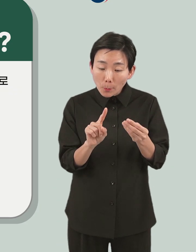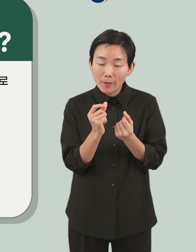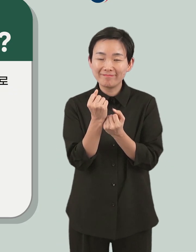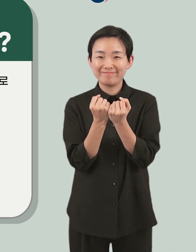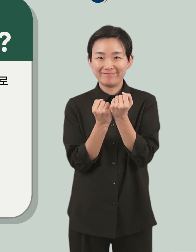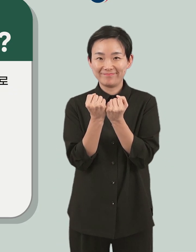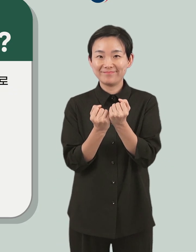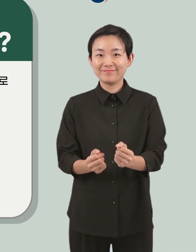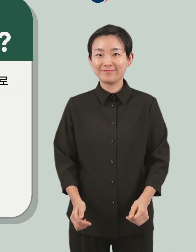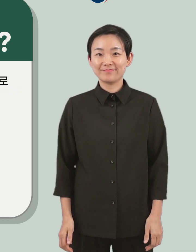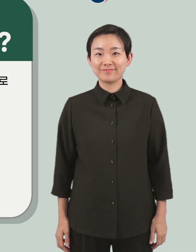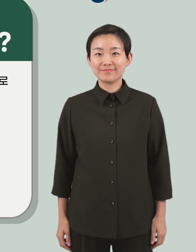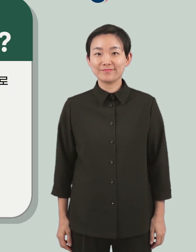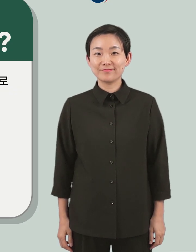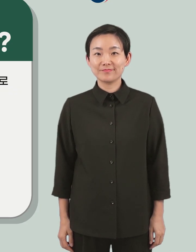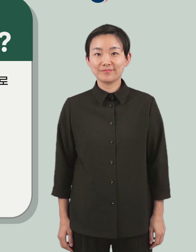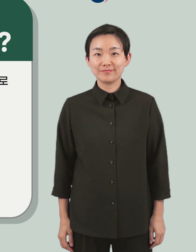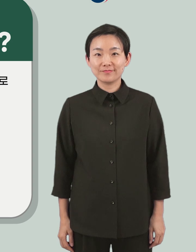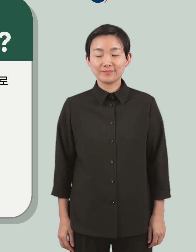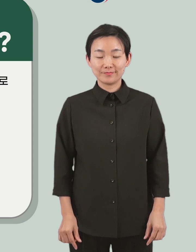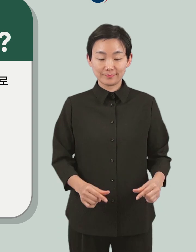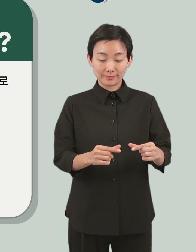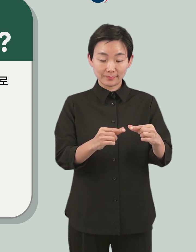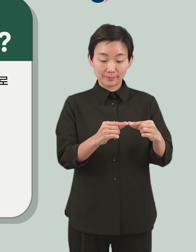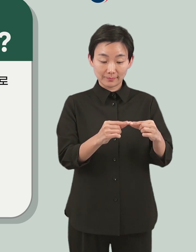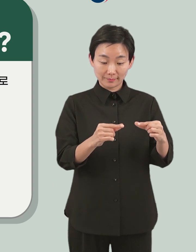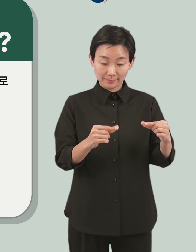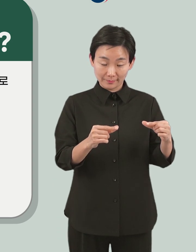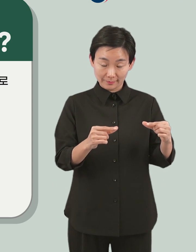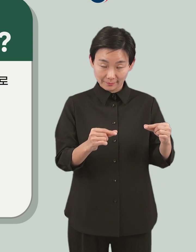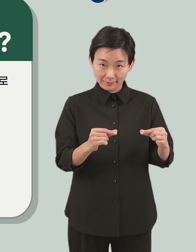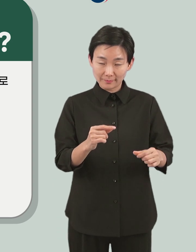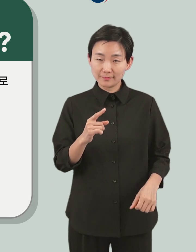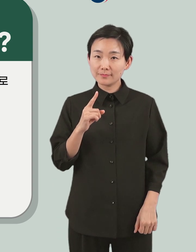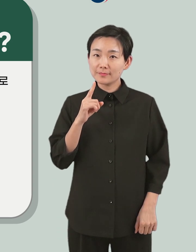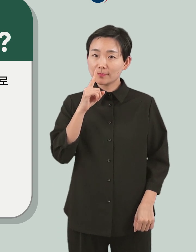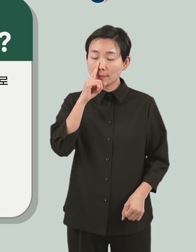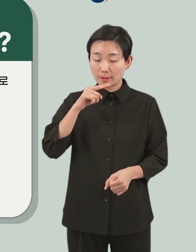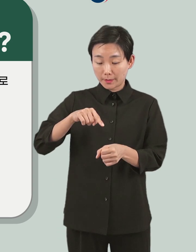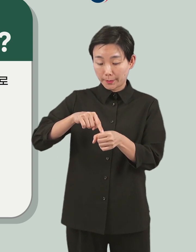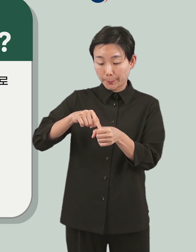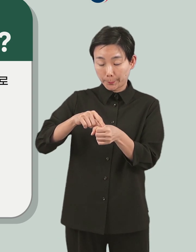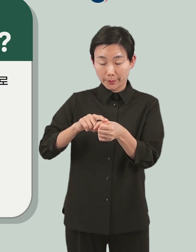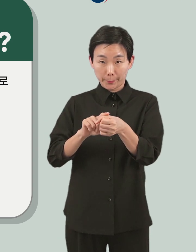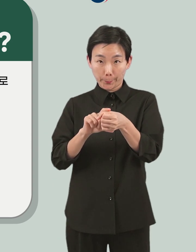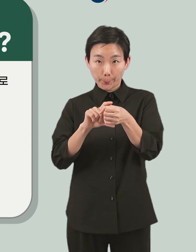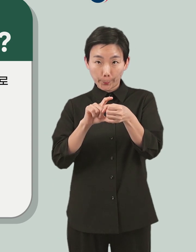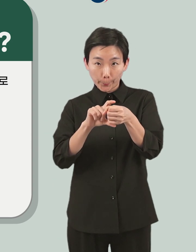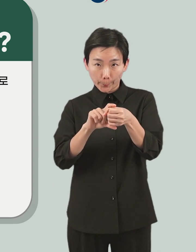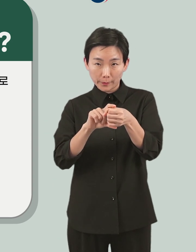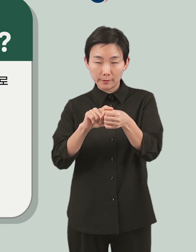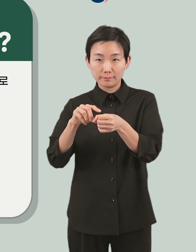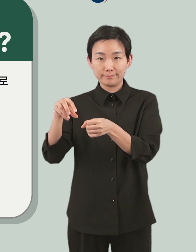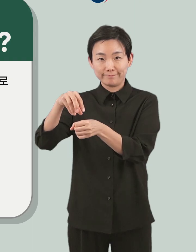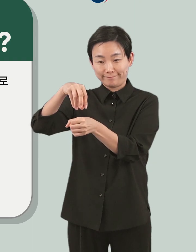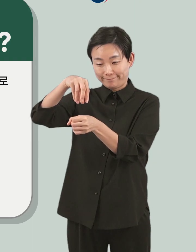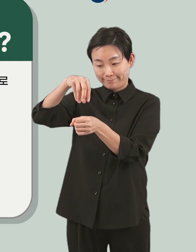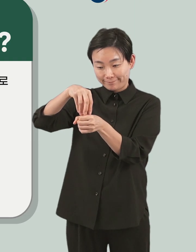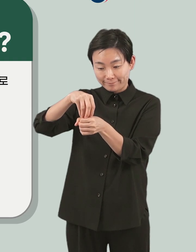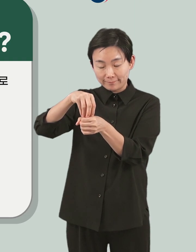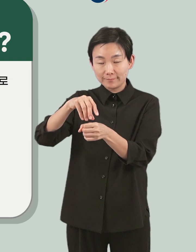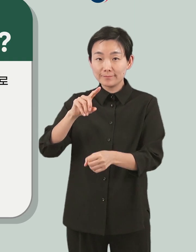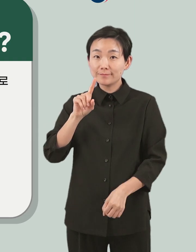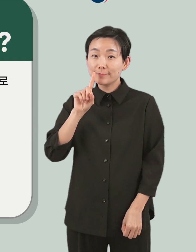의료기기는 디바이스, 검체 전개액, 노즐캡, 검체 채취용 도구로 구성되어 있습니다.